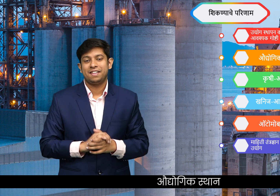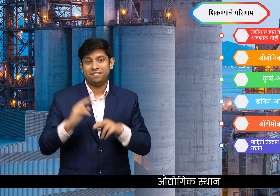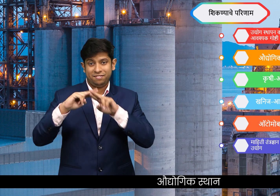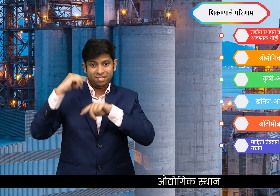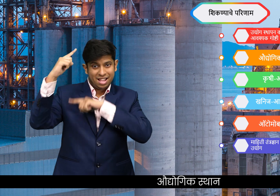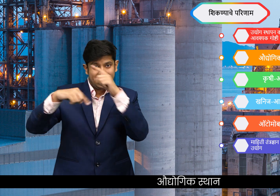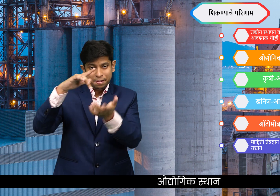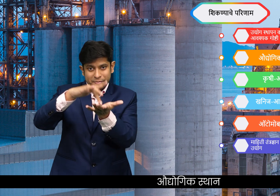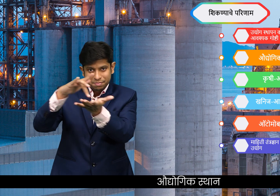औद्योगिक स्थान.